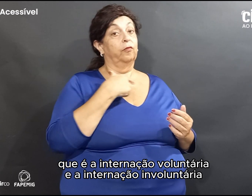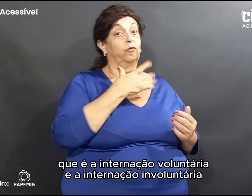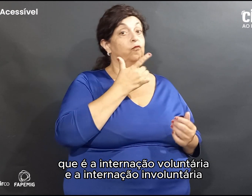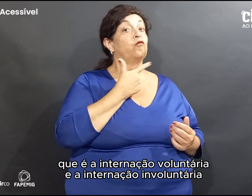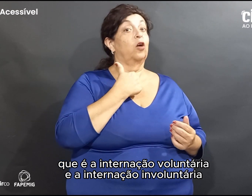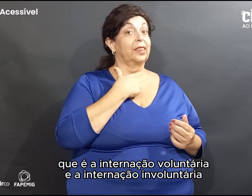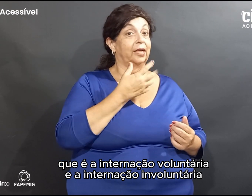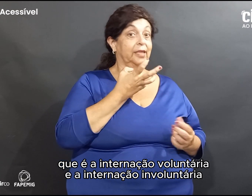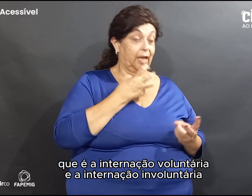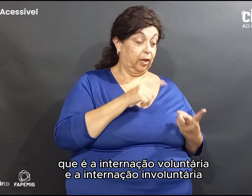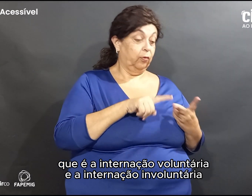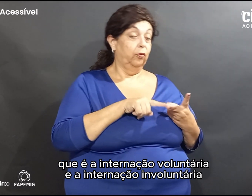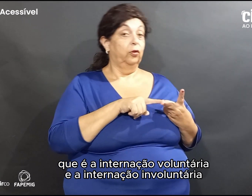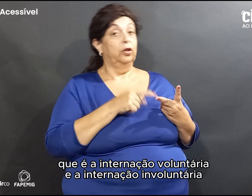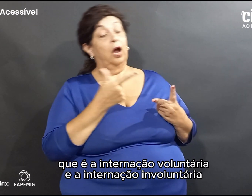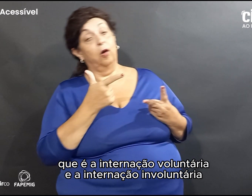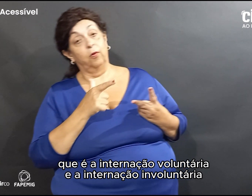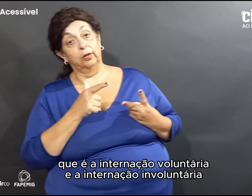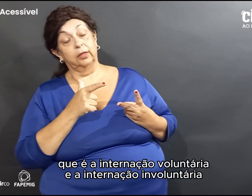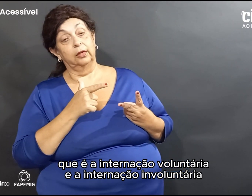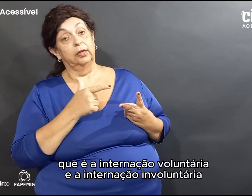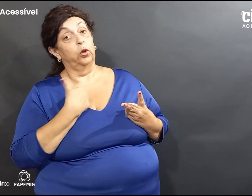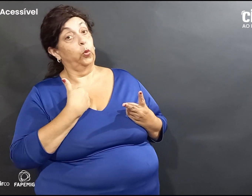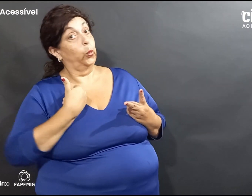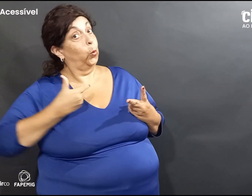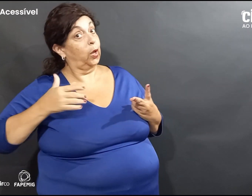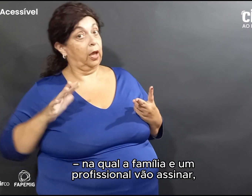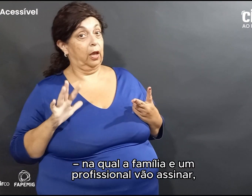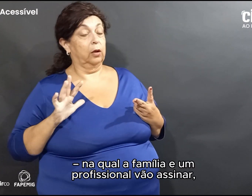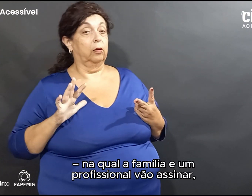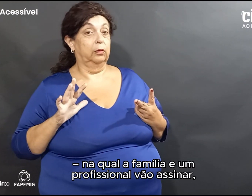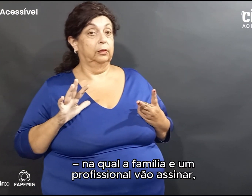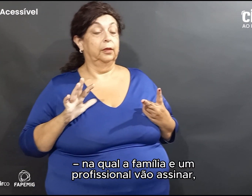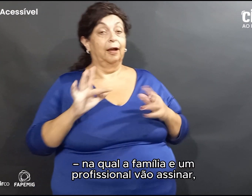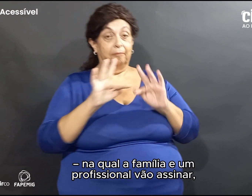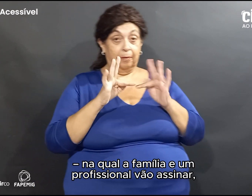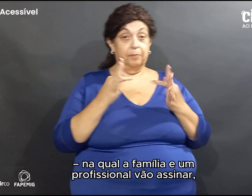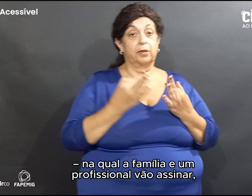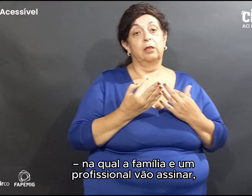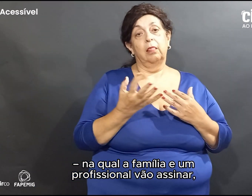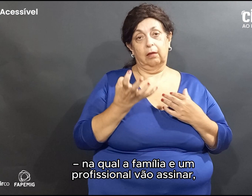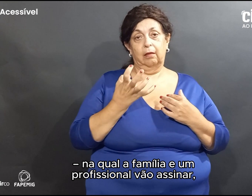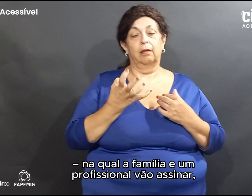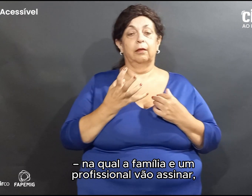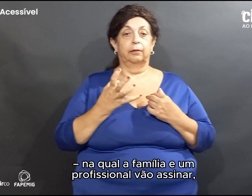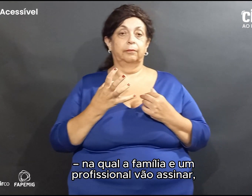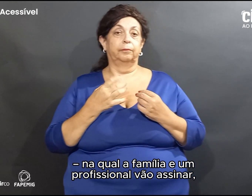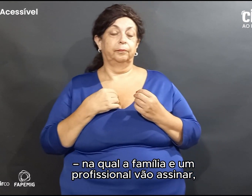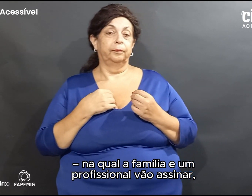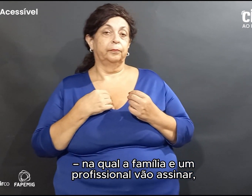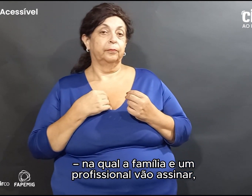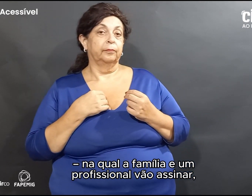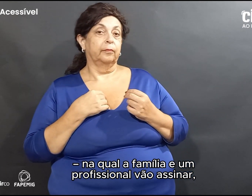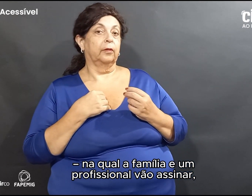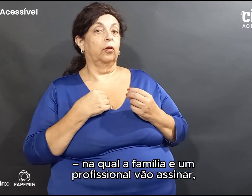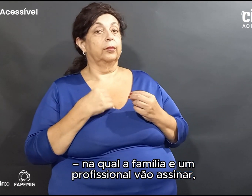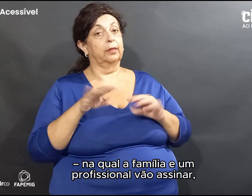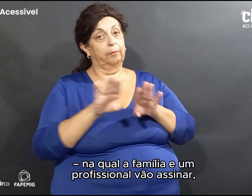e a internação involuntária, onde a família e um profissional, né,